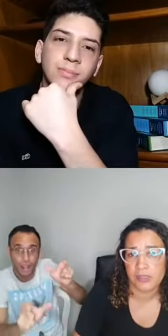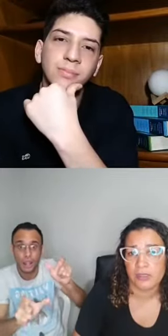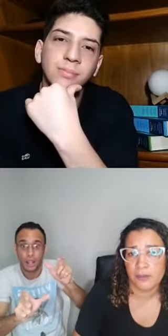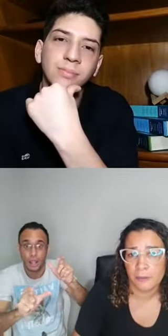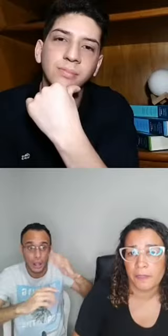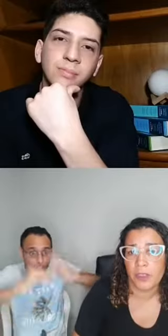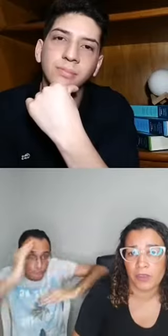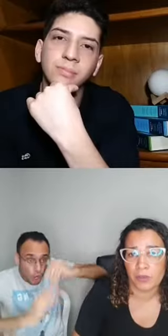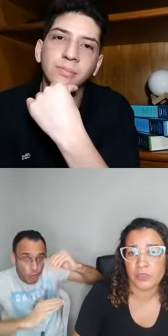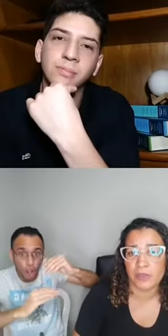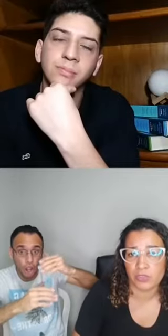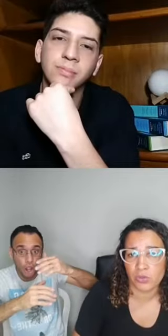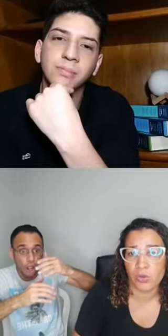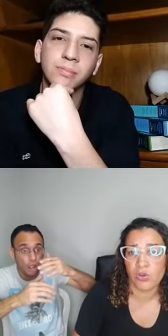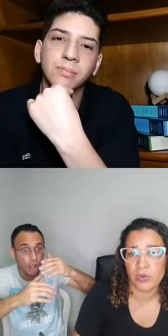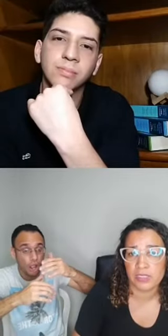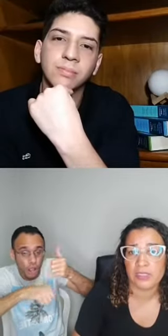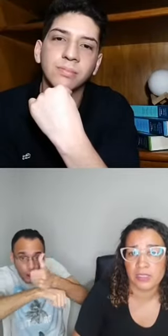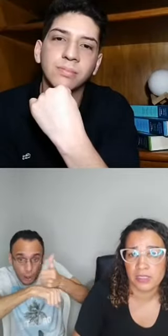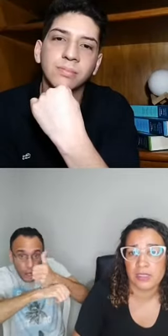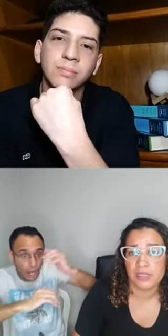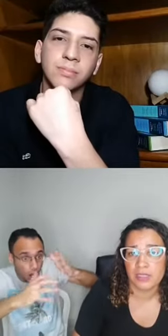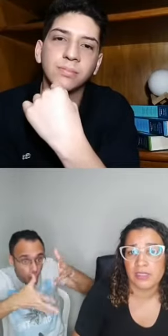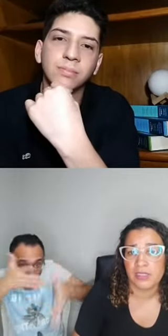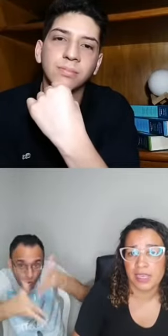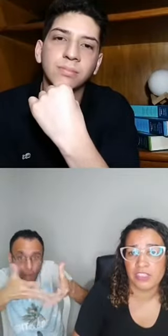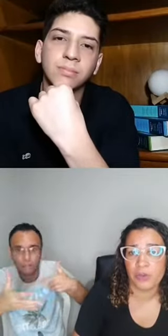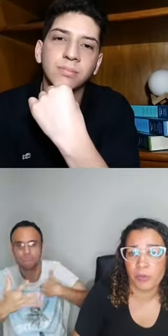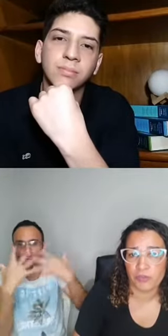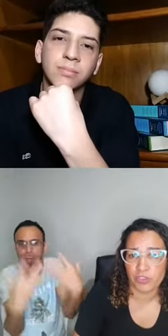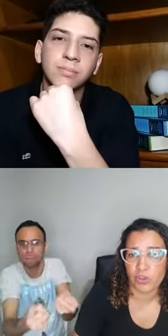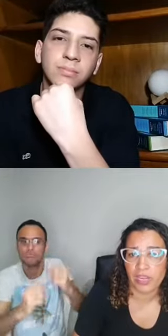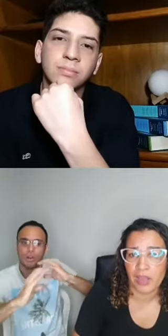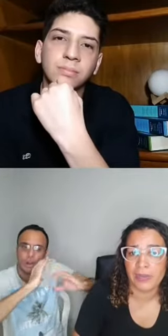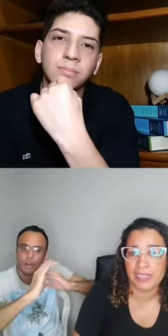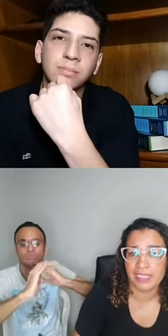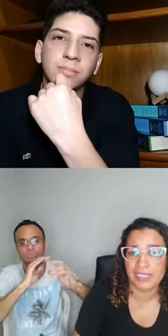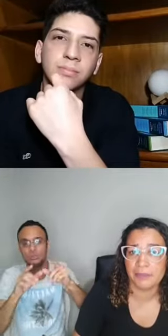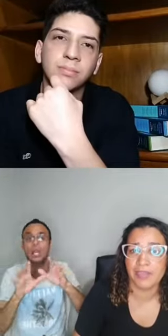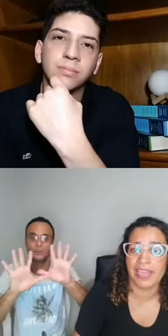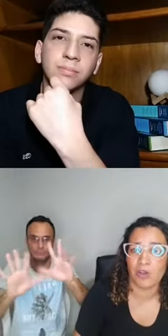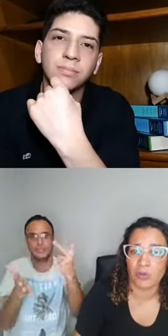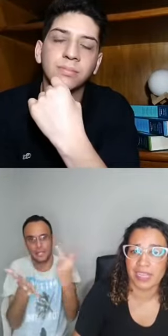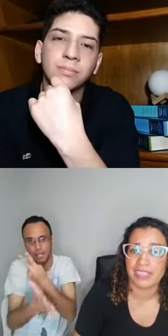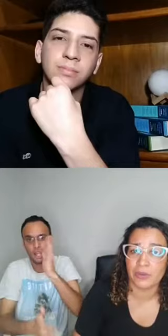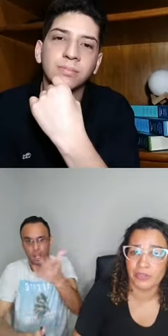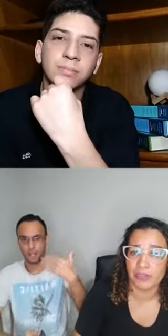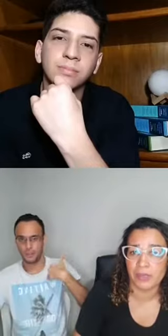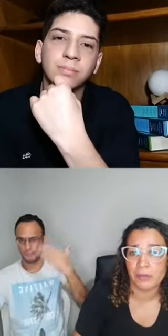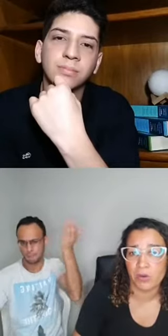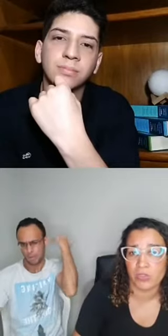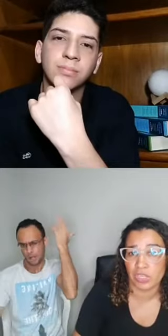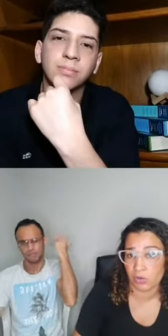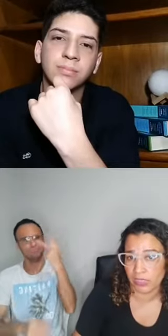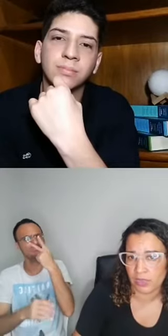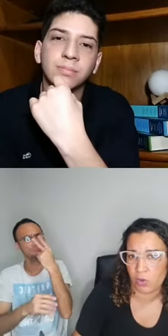ali, né, algumas pessoas, né, tiver um profissional ali, que aí a comunicação